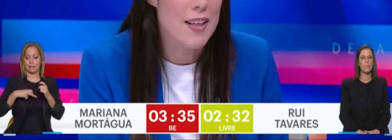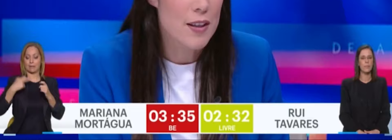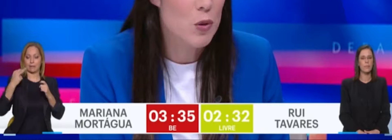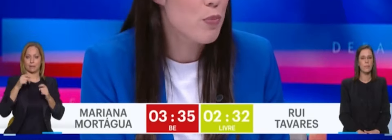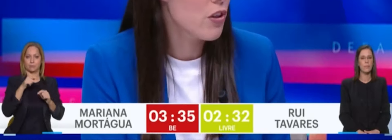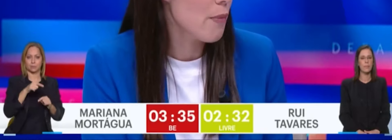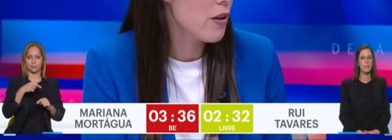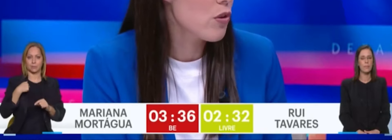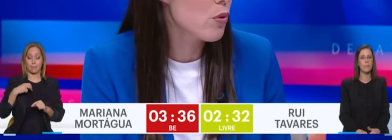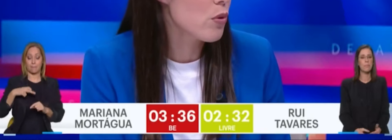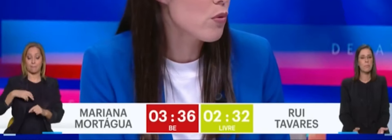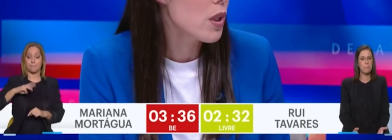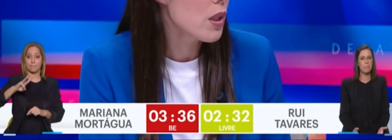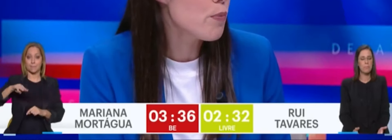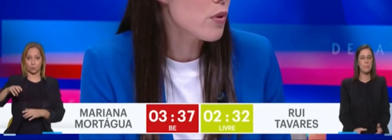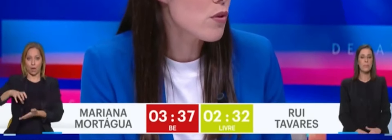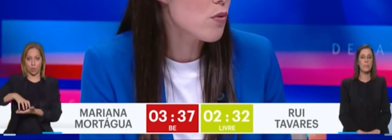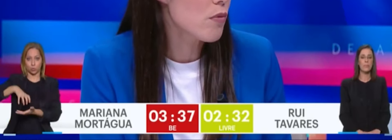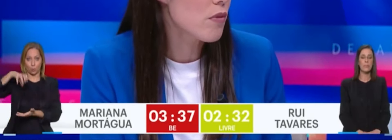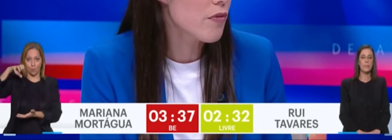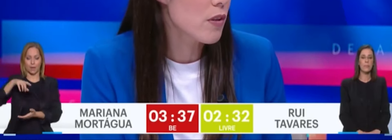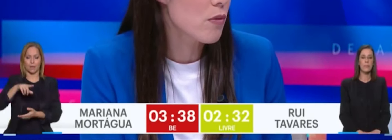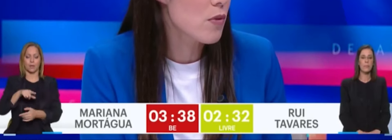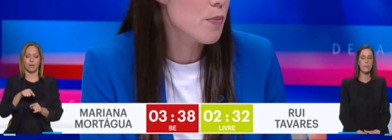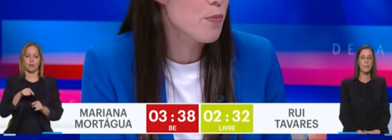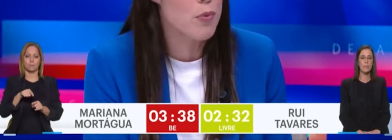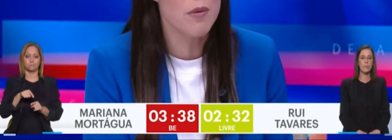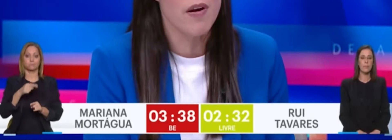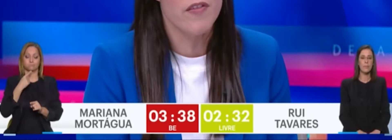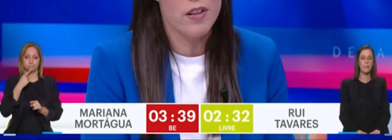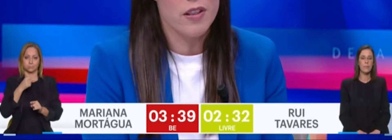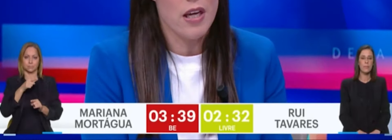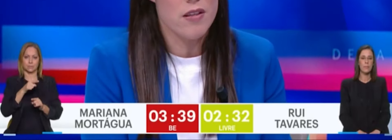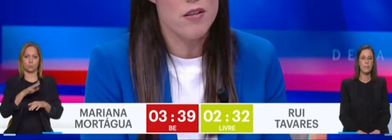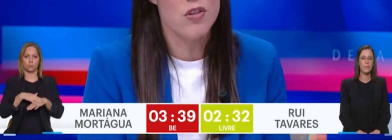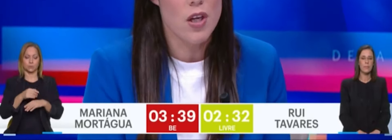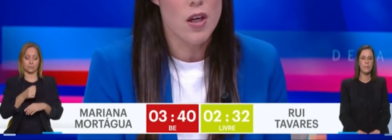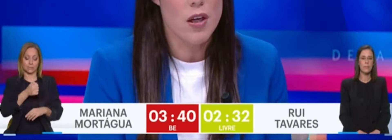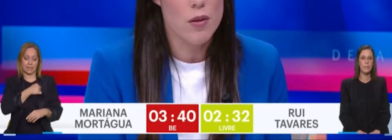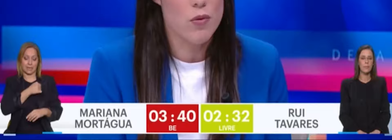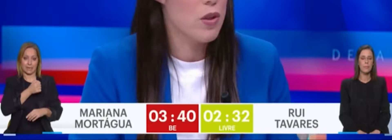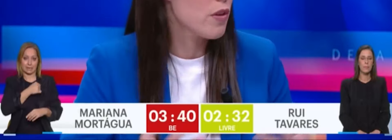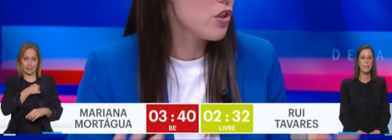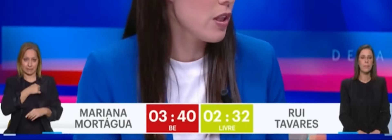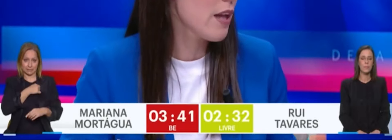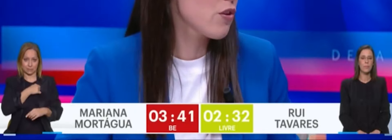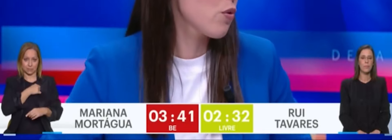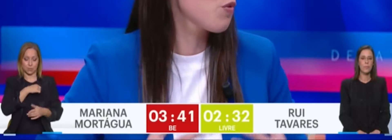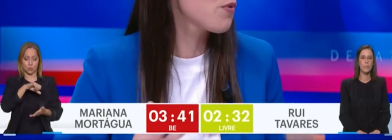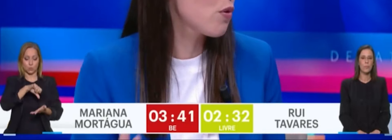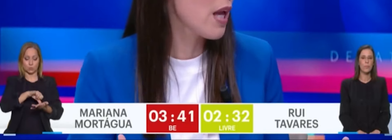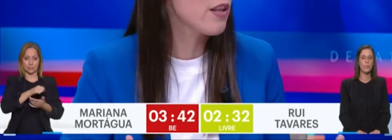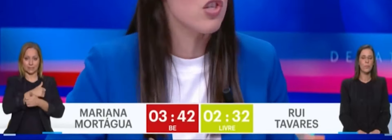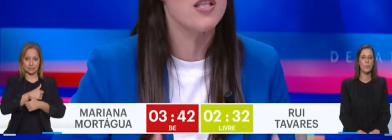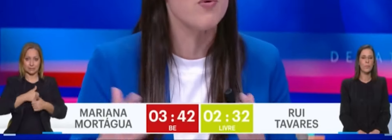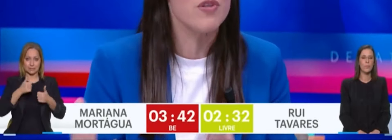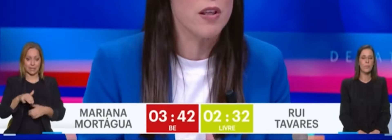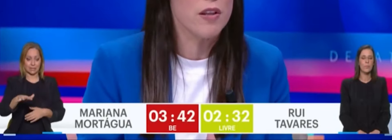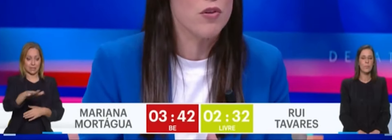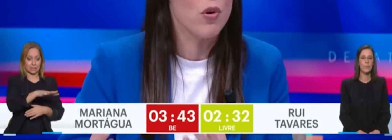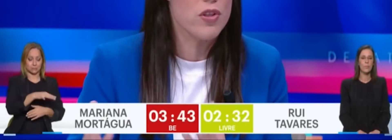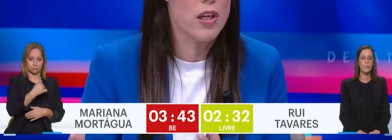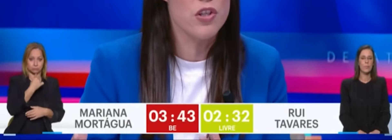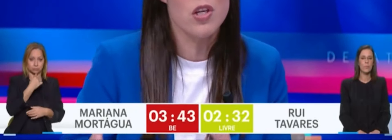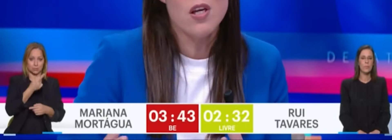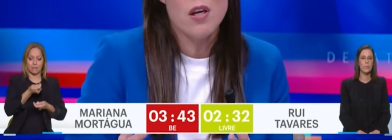Dubai eu não podia estar mais de acordo e por isso defendo que se proíba a venda de casas eh no centro das cidades zonas pressionadas a não